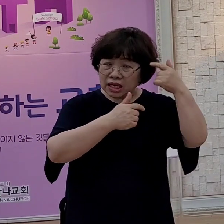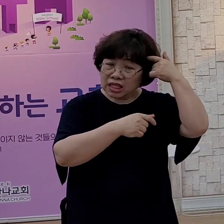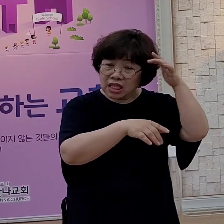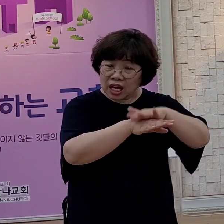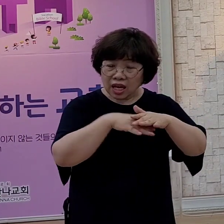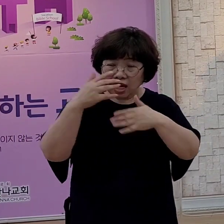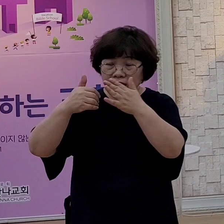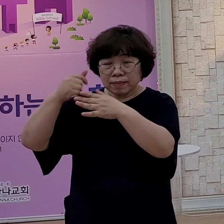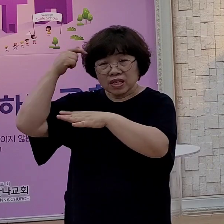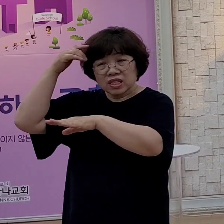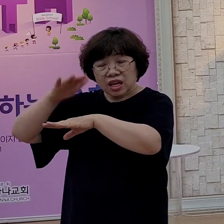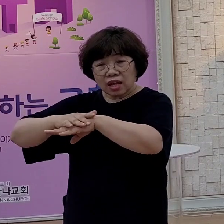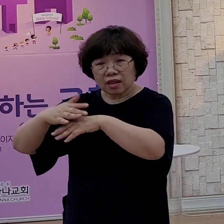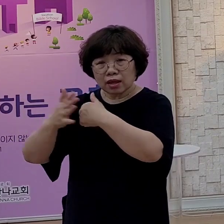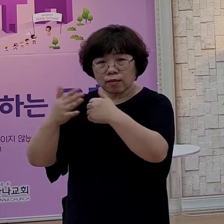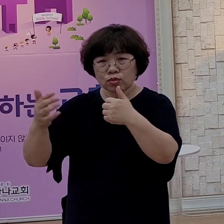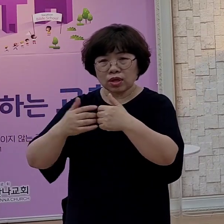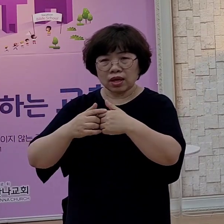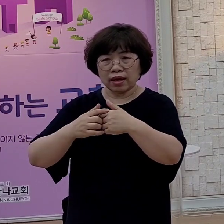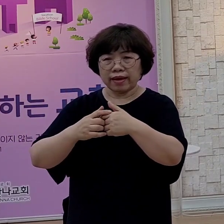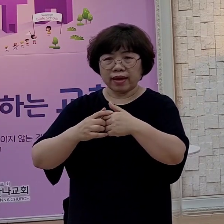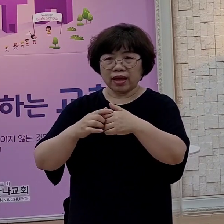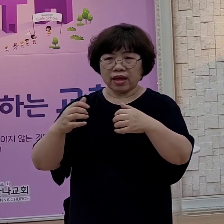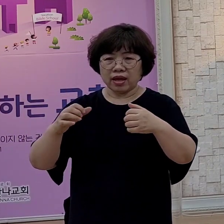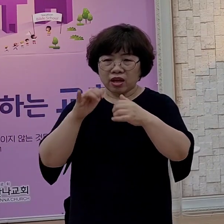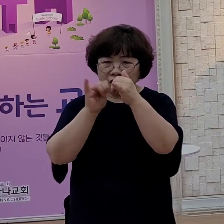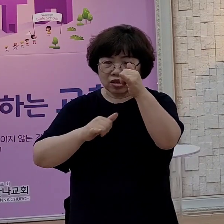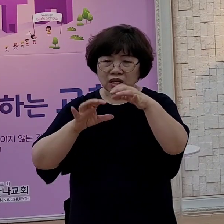그러니까 이 하나님의 그 뜻이